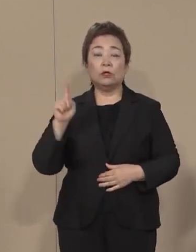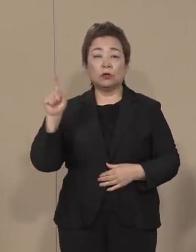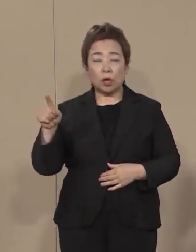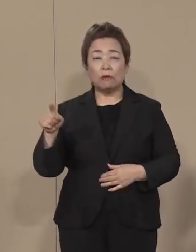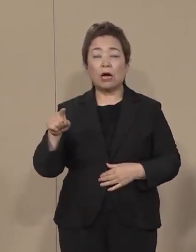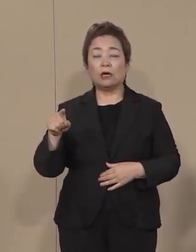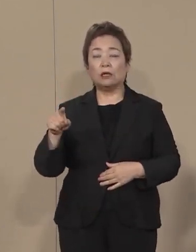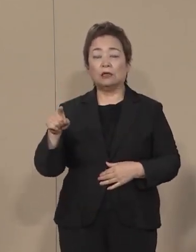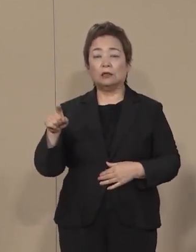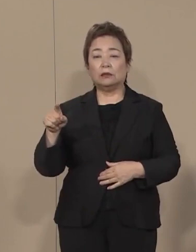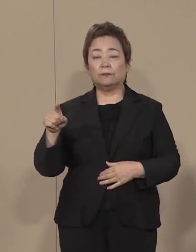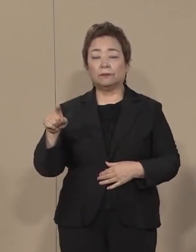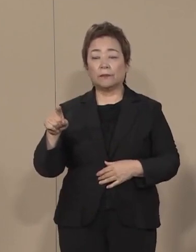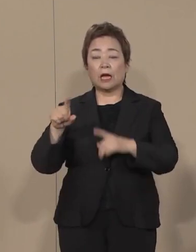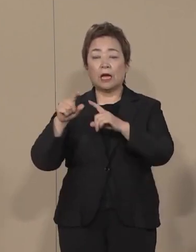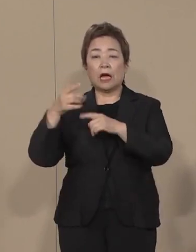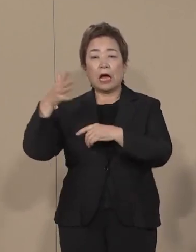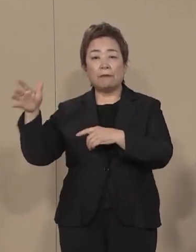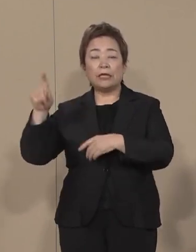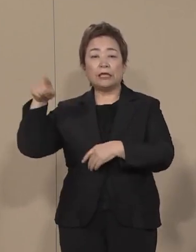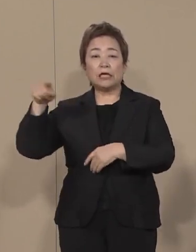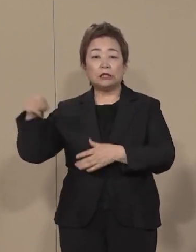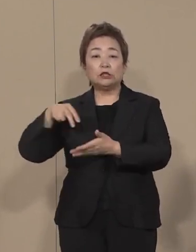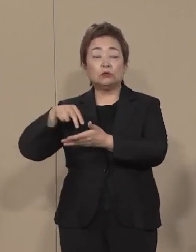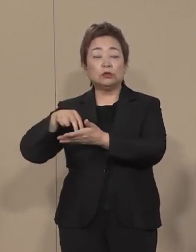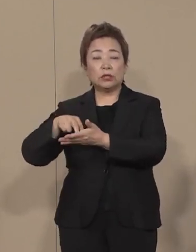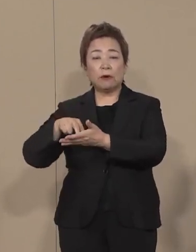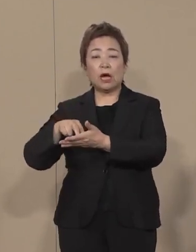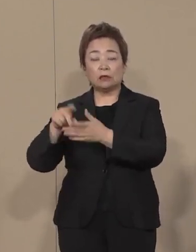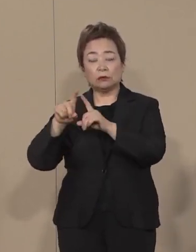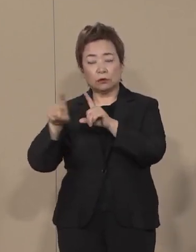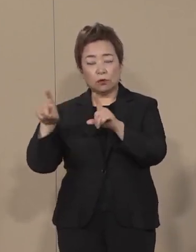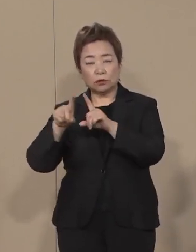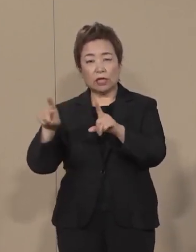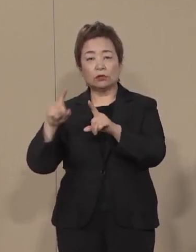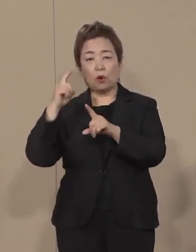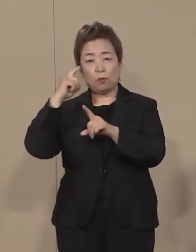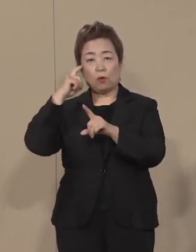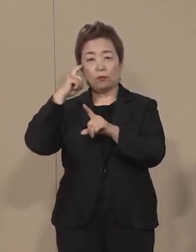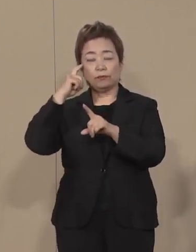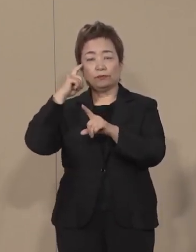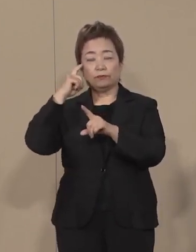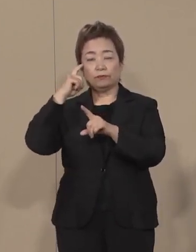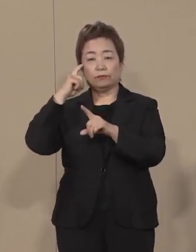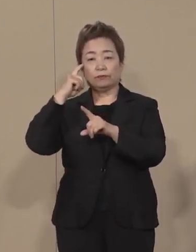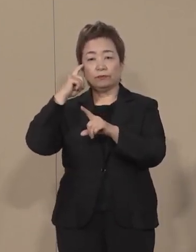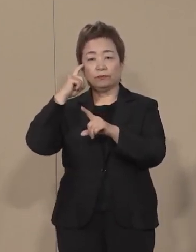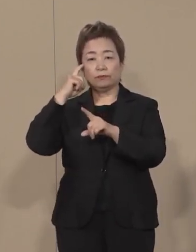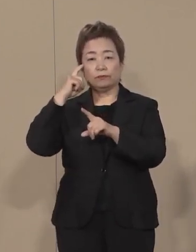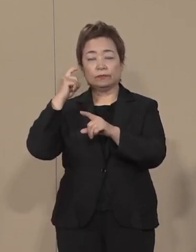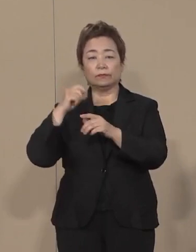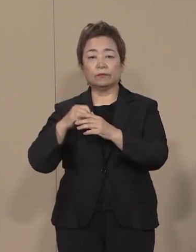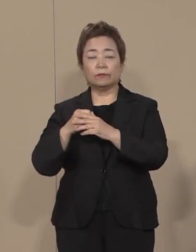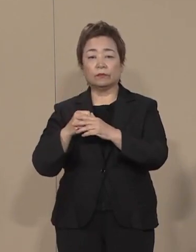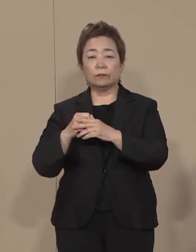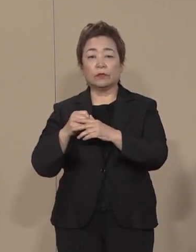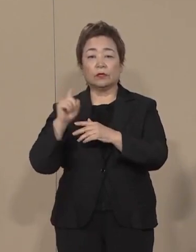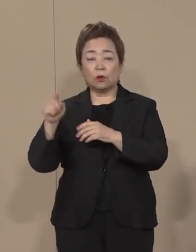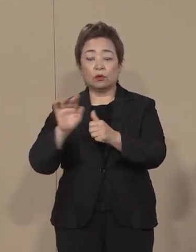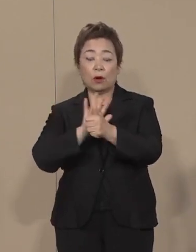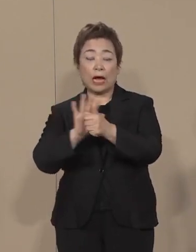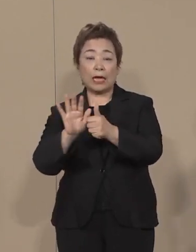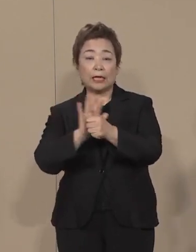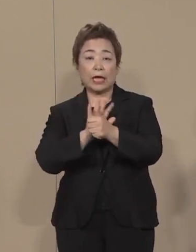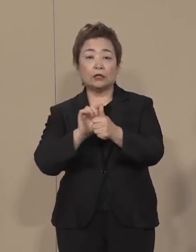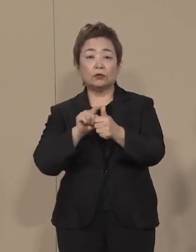ある意味アメリカ人からすれば全くしれなことなのですこの背景と